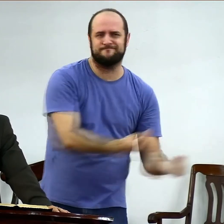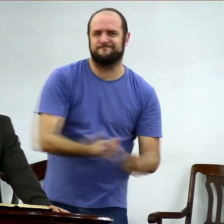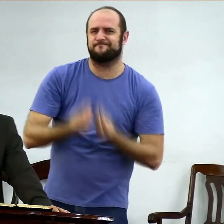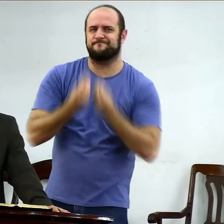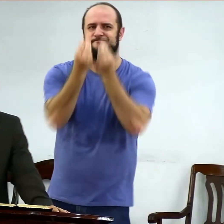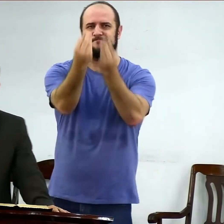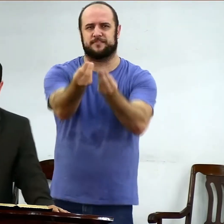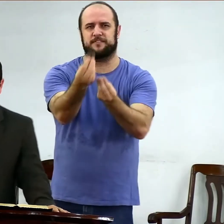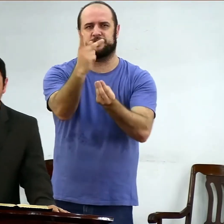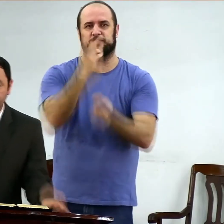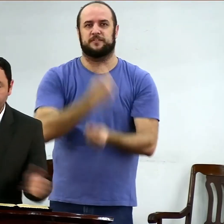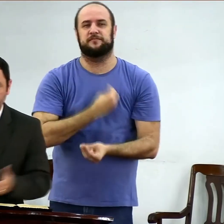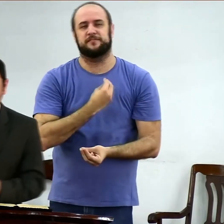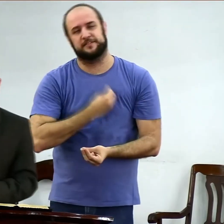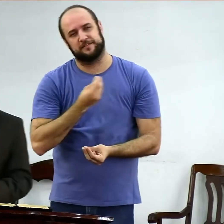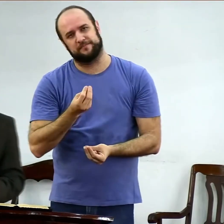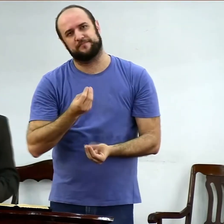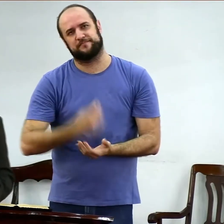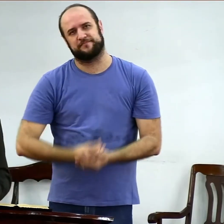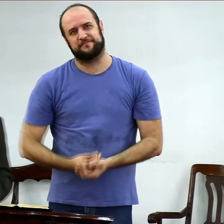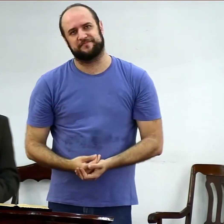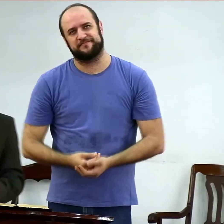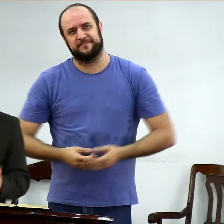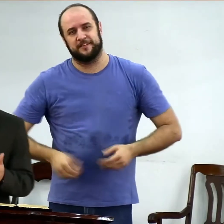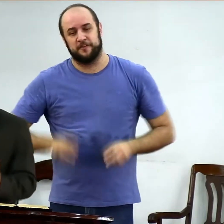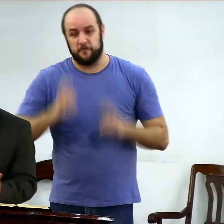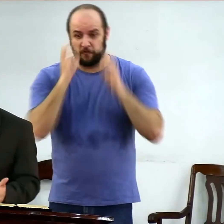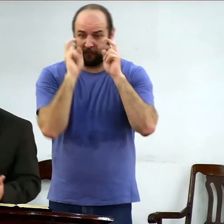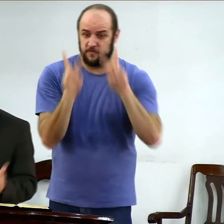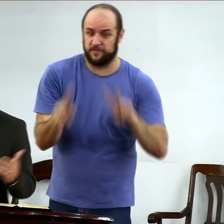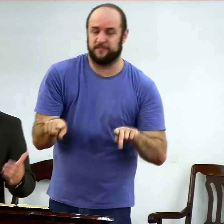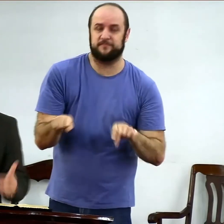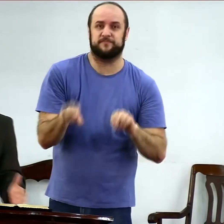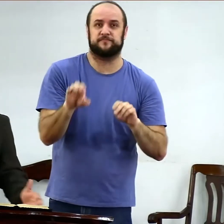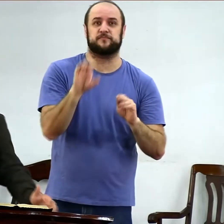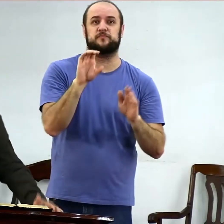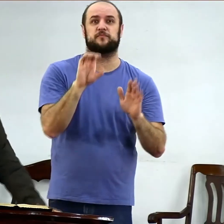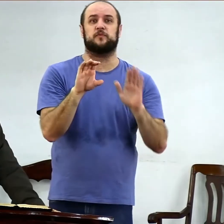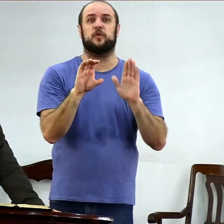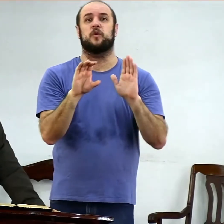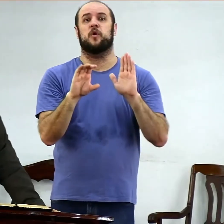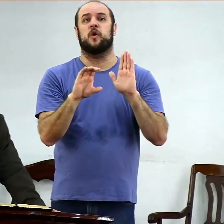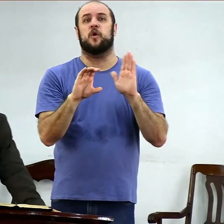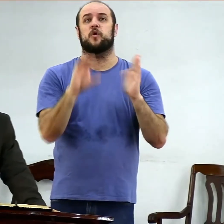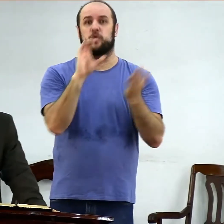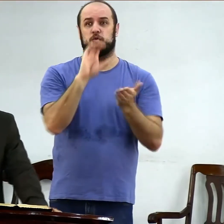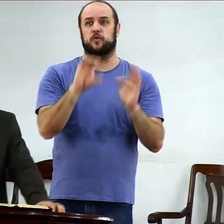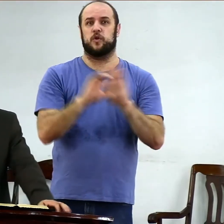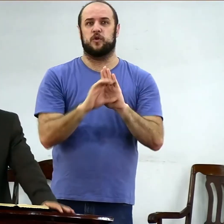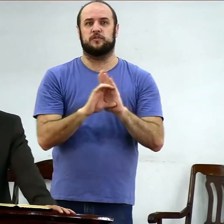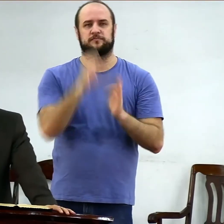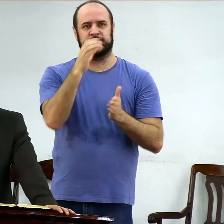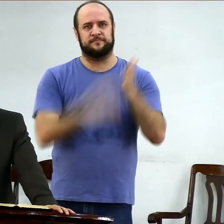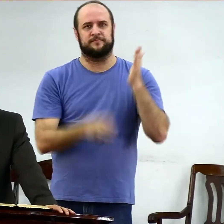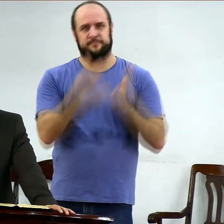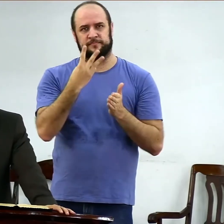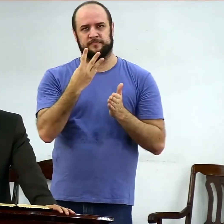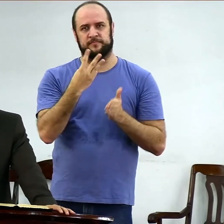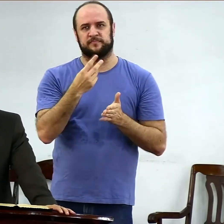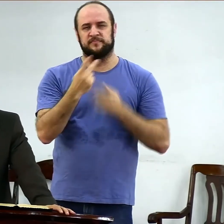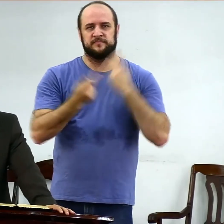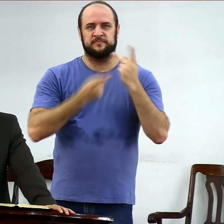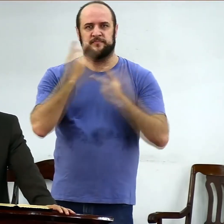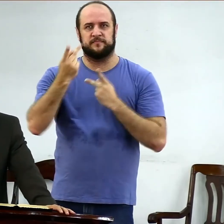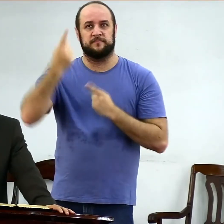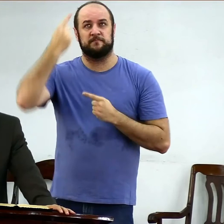acrescentadas. Seguindo também o que nós lemos aqui em Colossenses capítulo 3, versículos de 1 a 3. Podemos dizer, dirige os